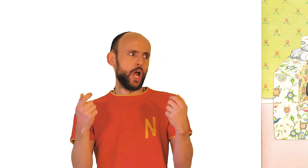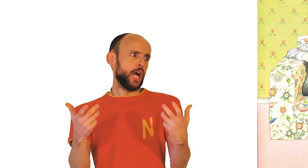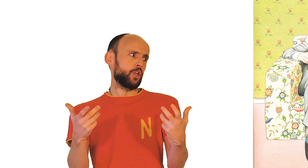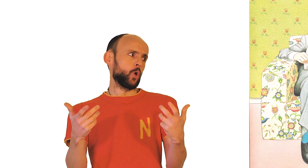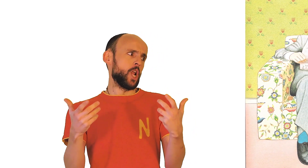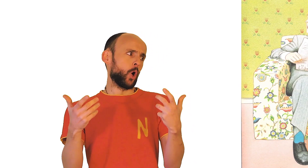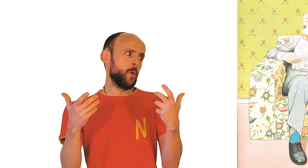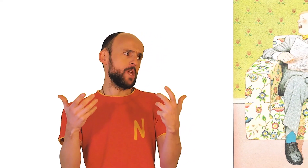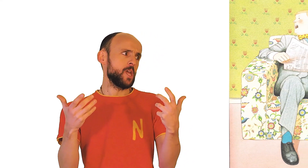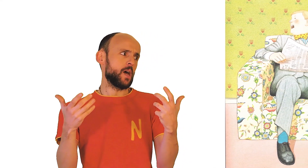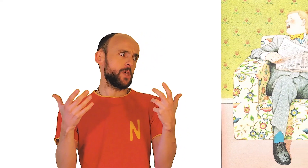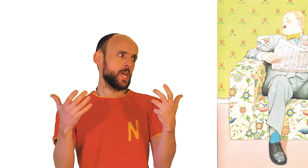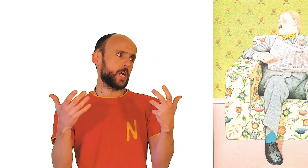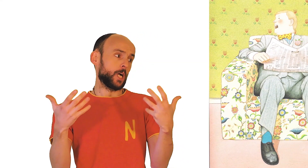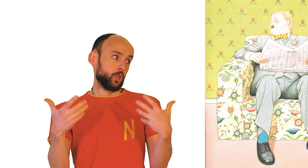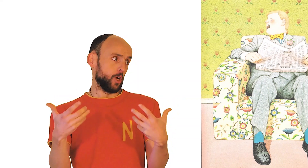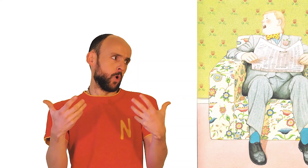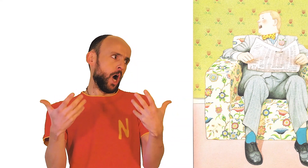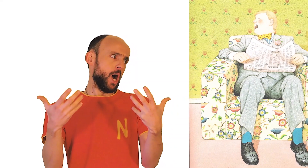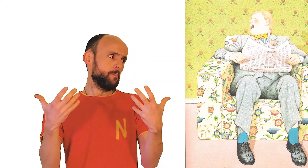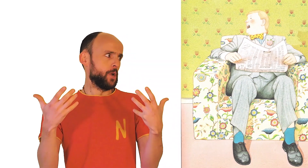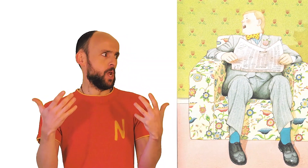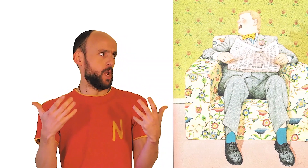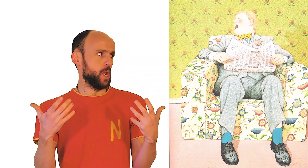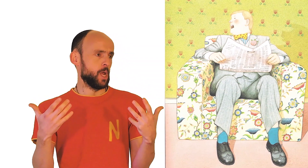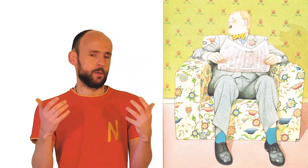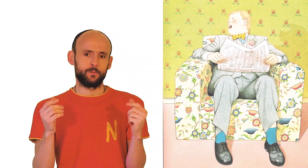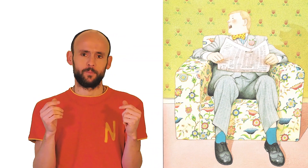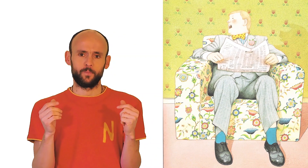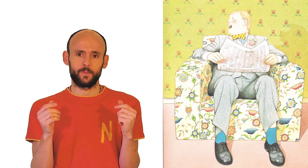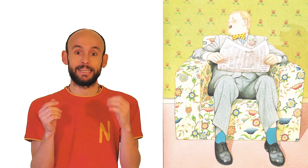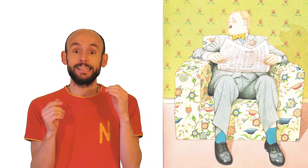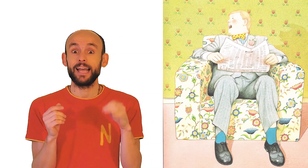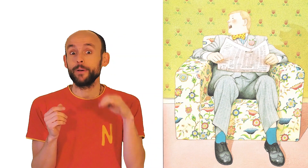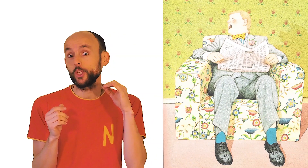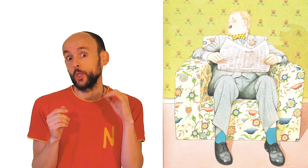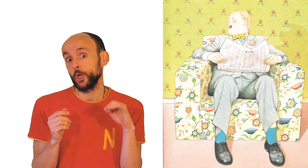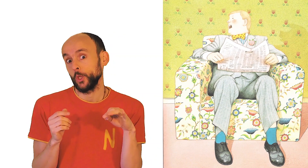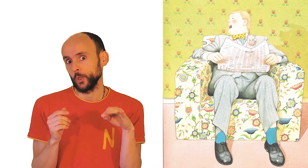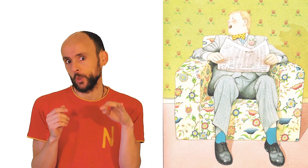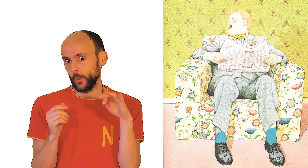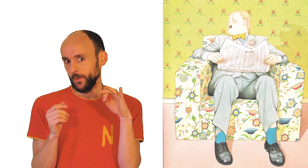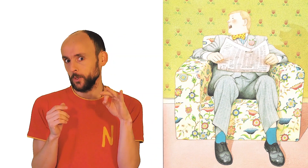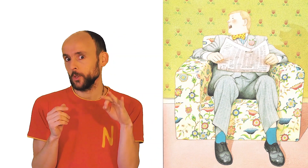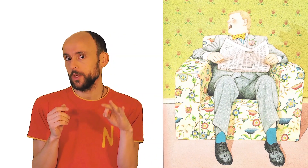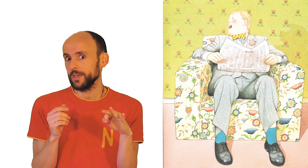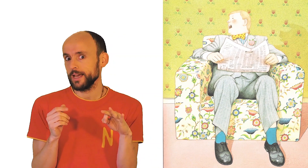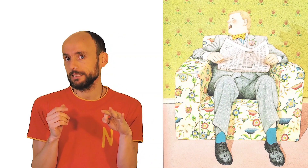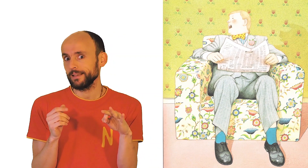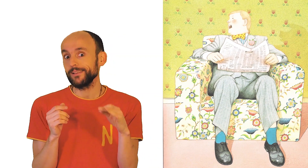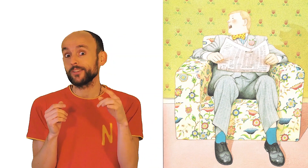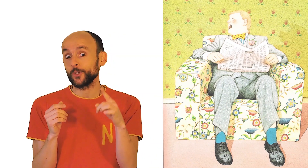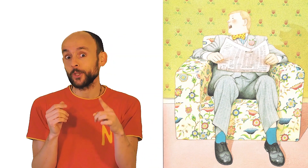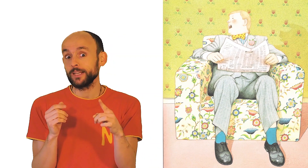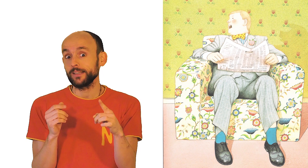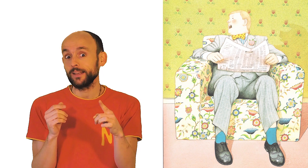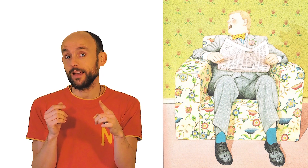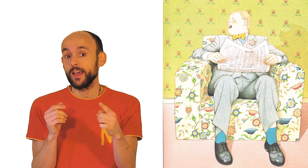¡Apúrate con la comida, vieja, que tengo hambre!, gritaba todos los mediodías el señor de la cerda